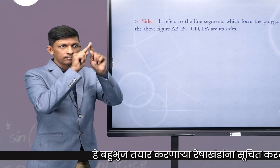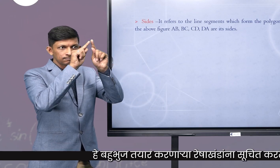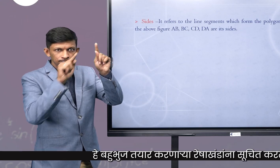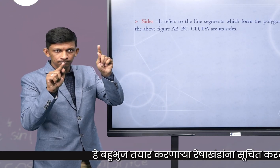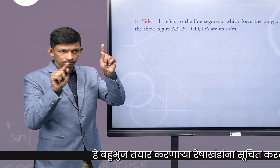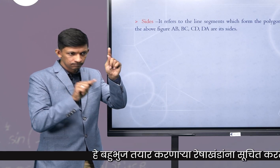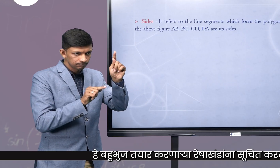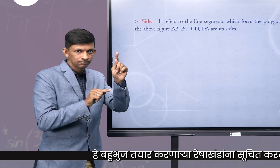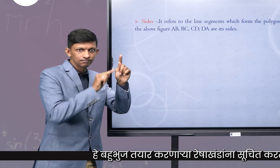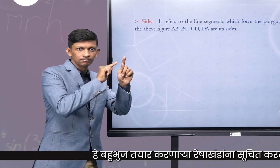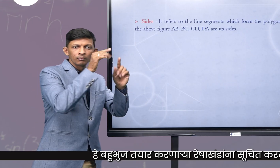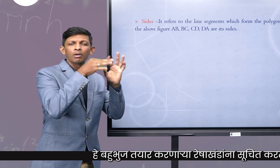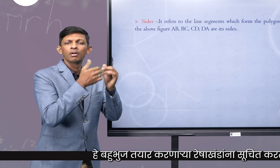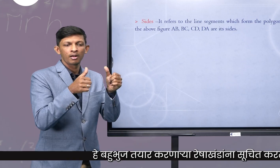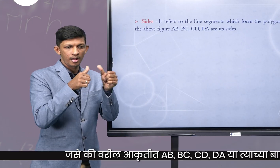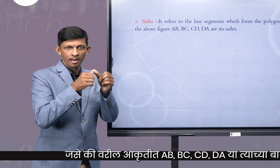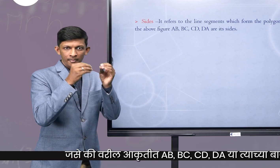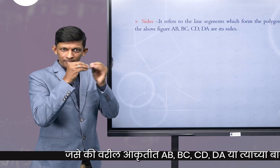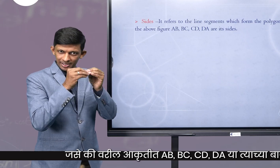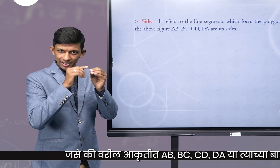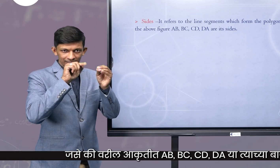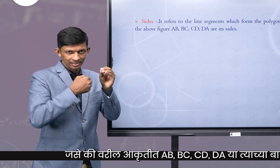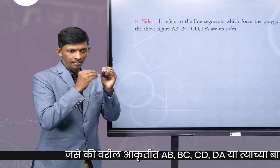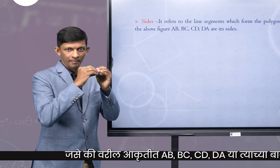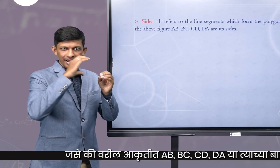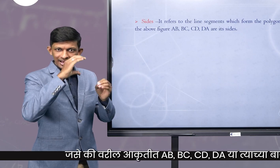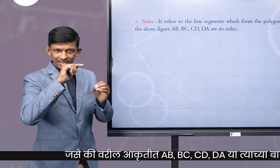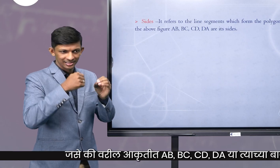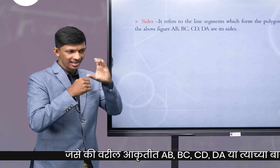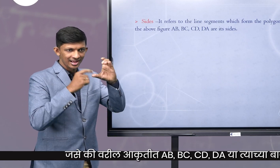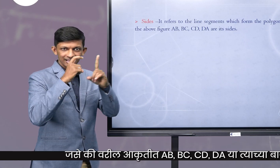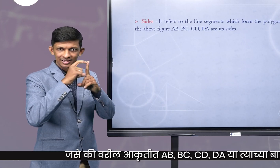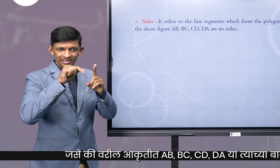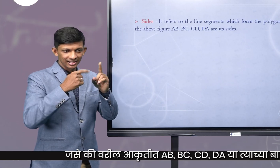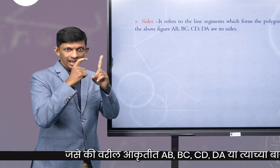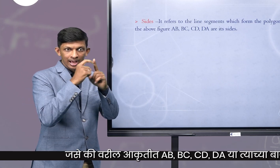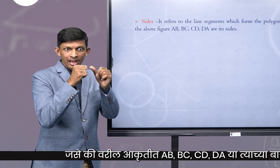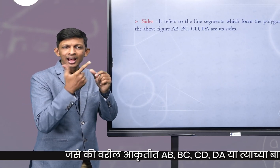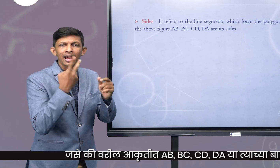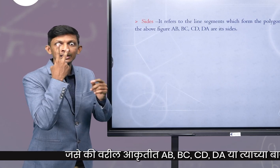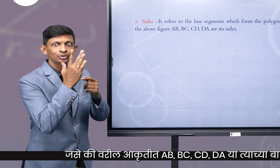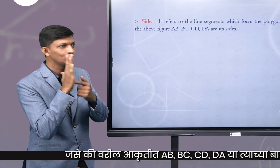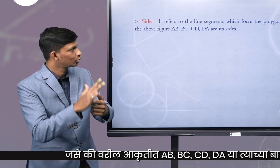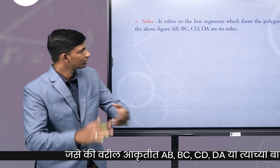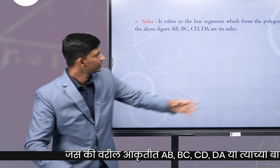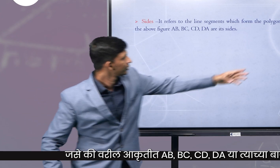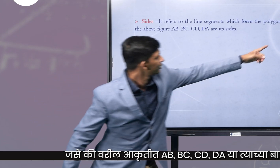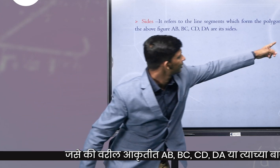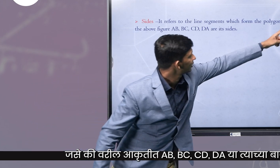करणाऱ्या रेषाखंडांना सूचित करते, जसे की वरील आकृतीत AB, BC, CD, DA या त्याच्या